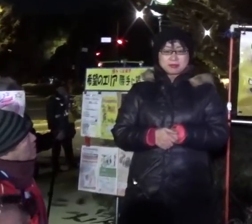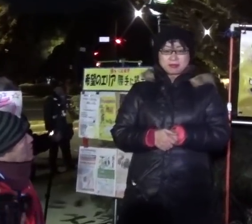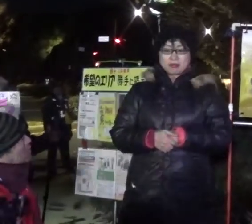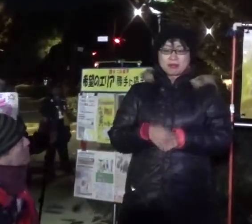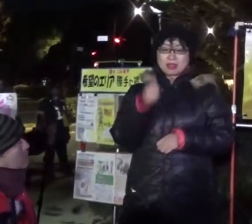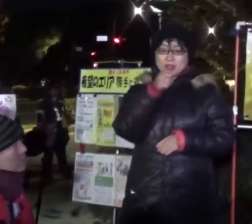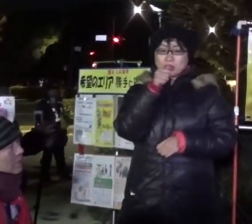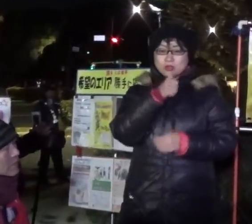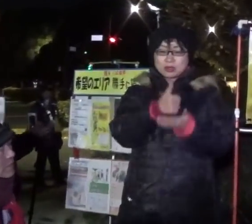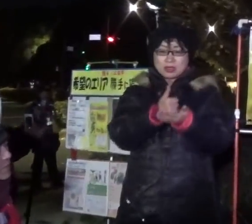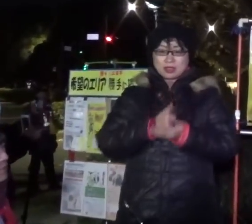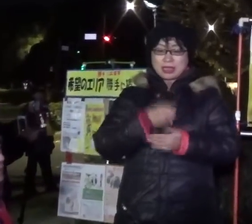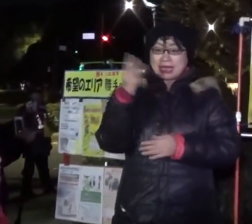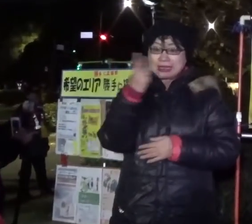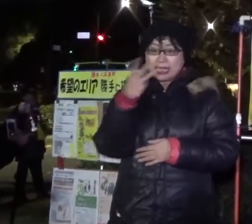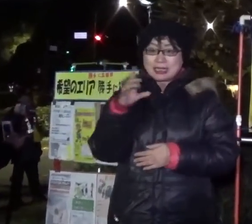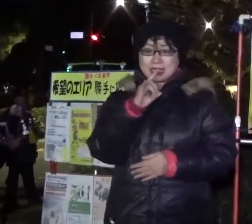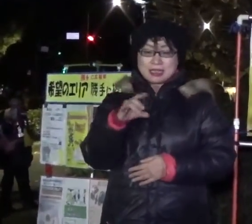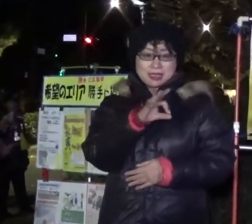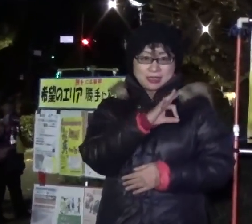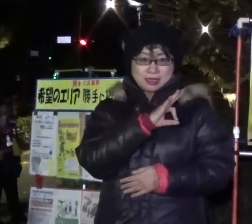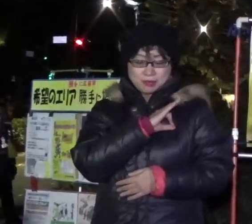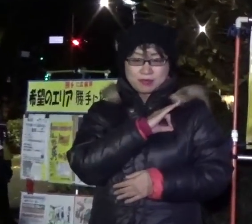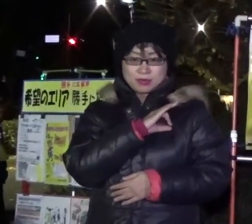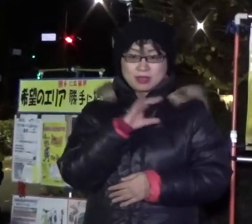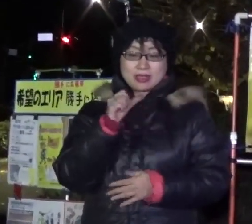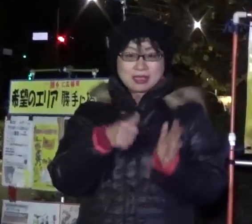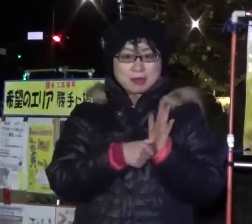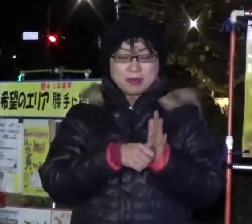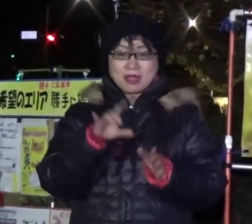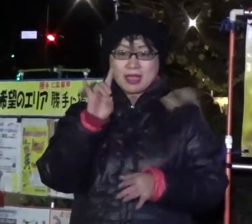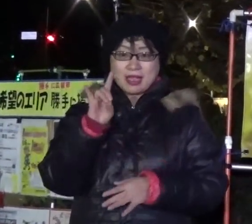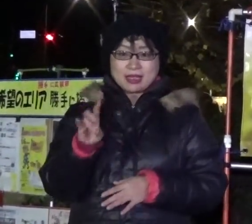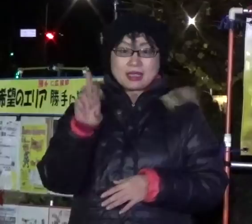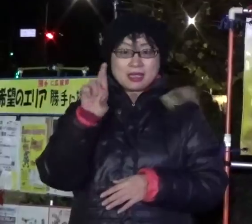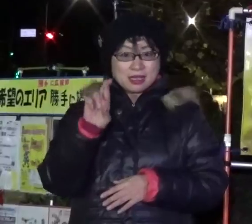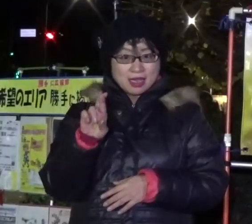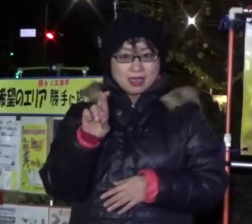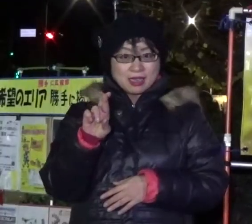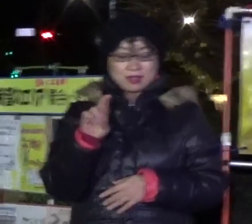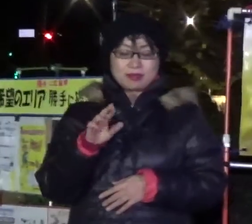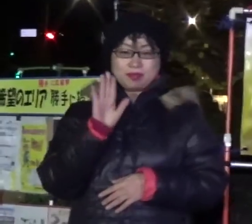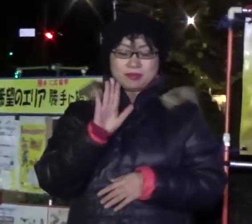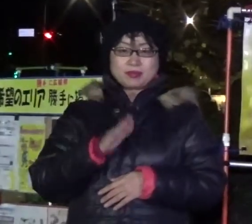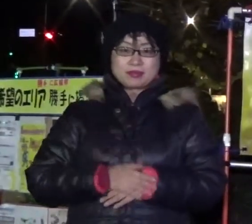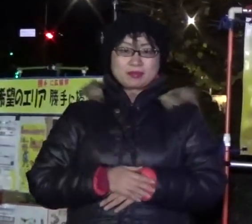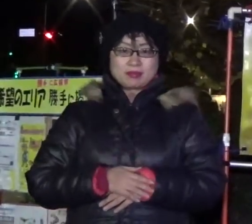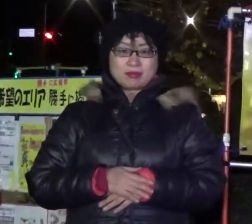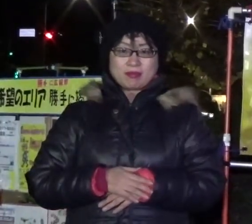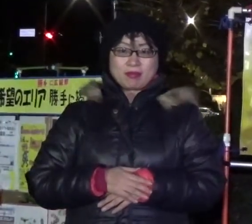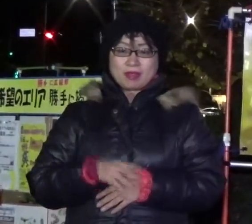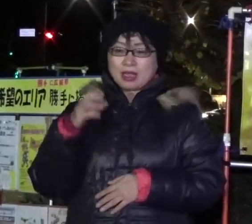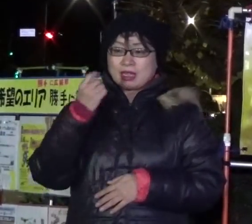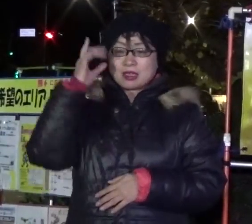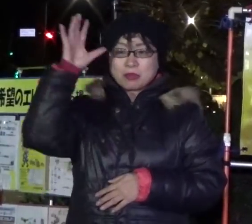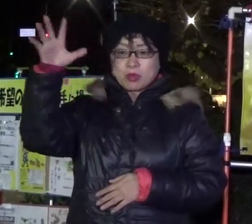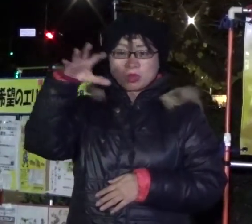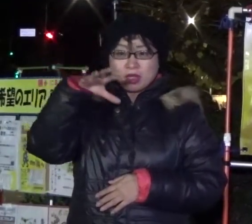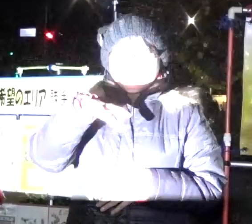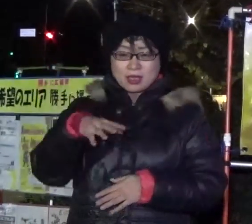ご紹介いただきました参議院議員、日本共産党の平よし子です。年末最後に、そして希望のエリア最後ということ